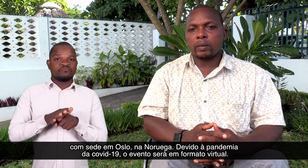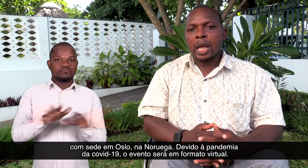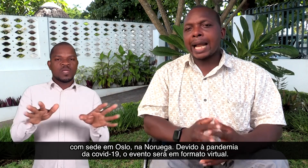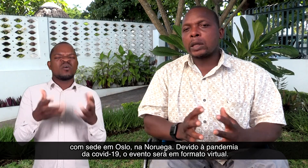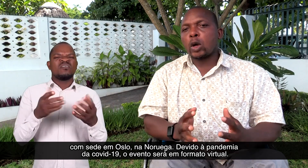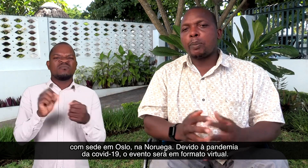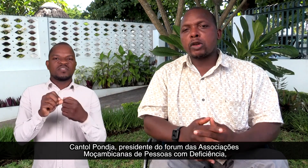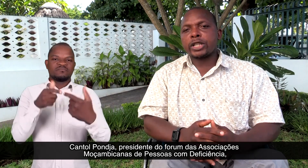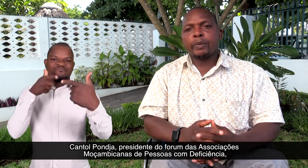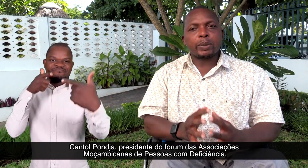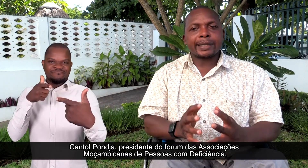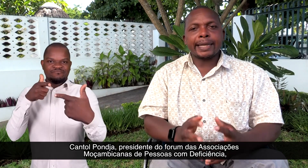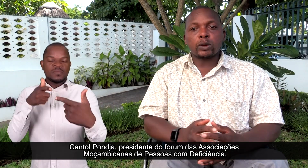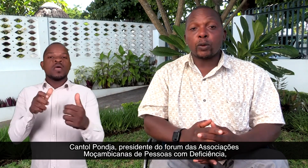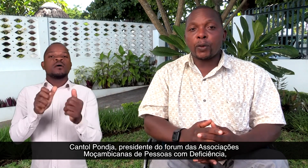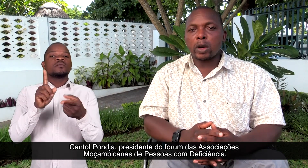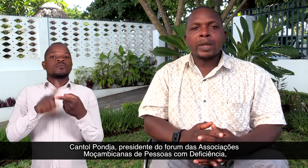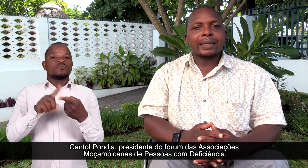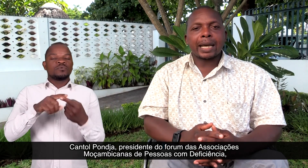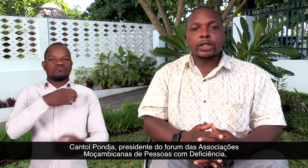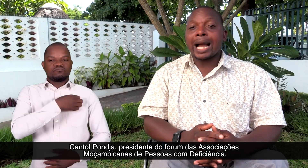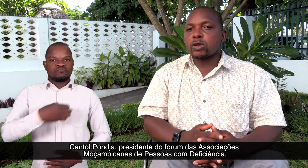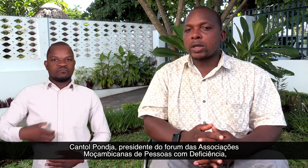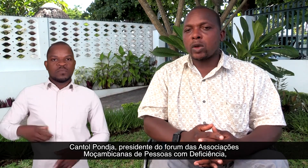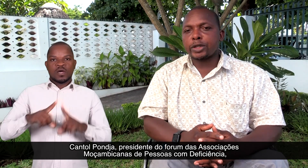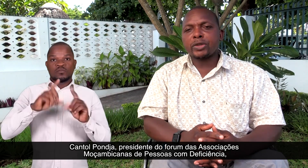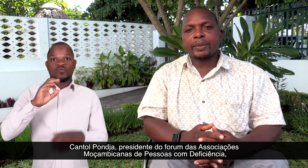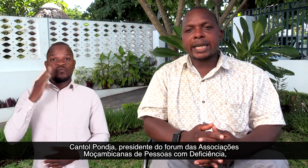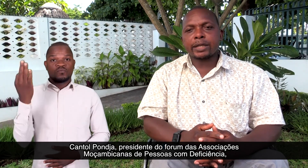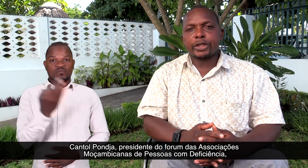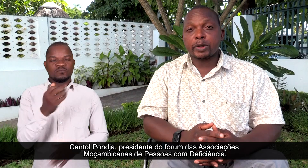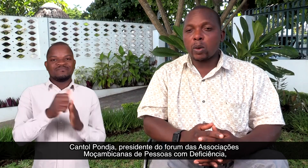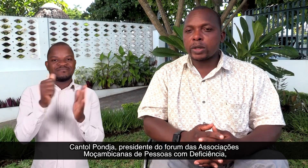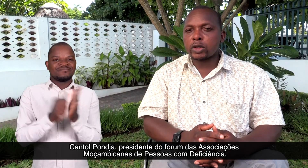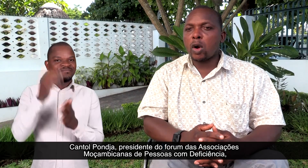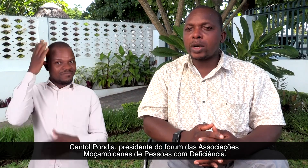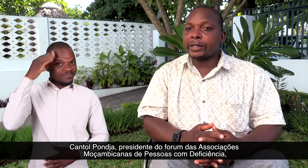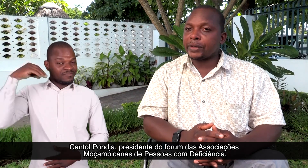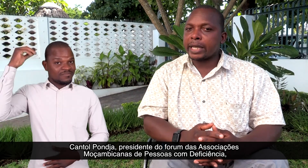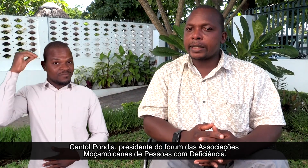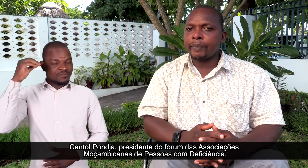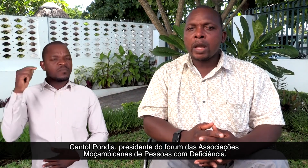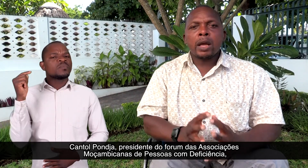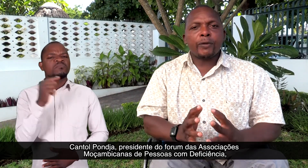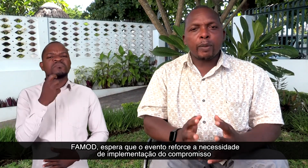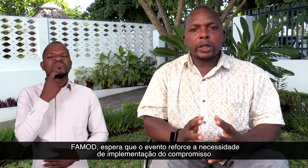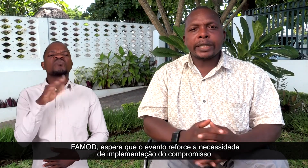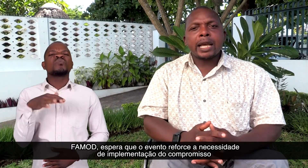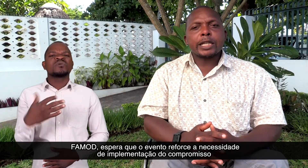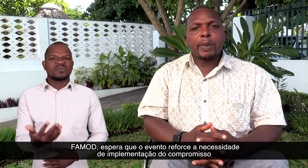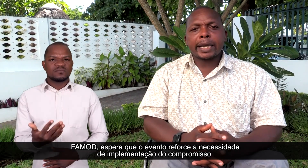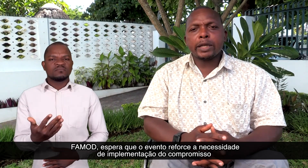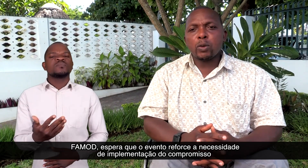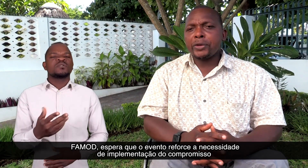formato virtual. Cantol Ponja, presidente do Fórum das Associações Moçambicanas de Pessoas com Deficiência,